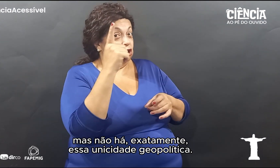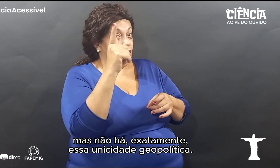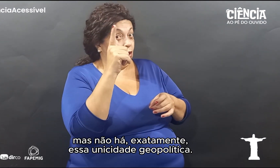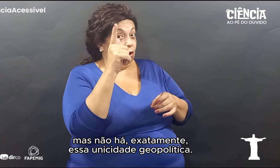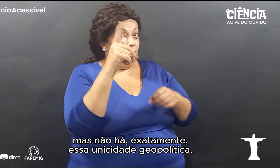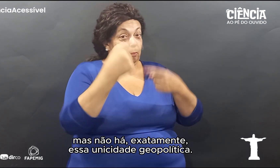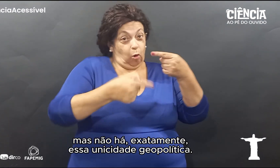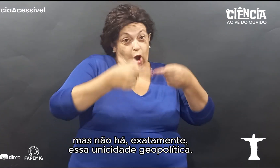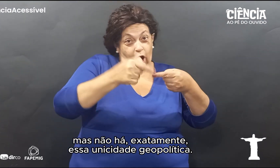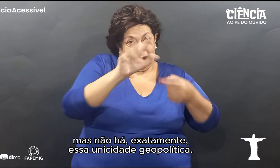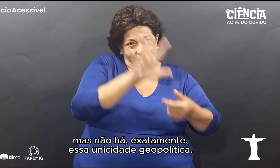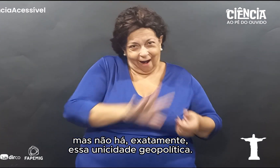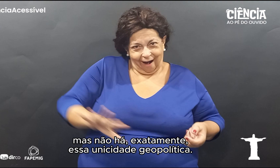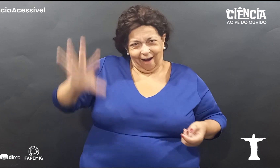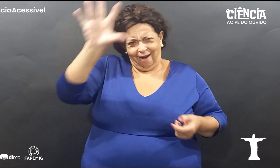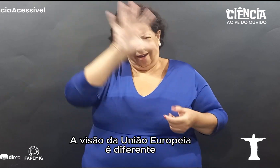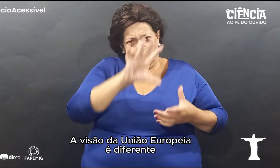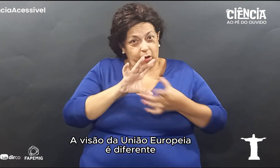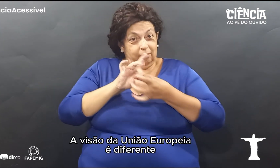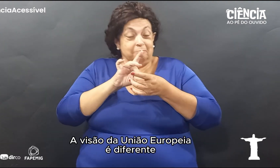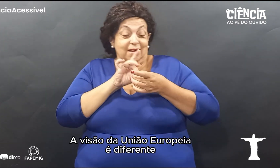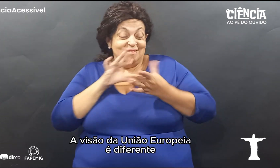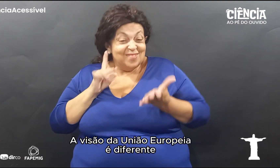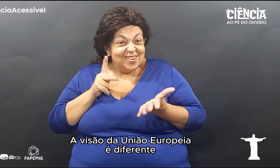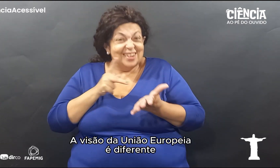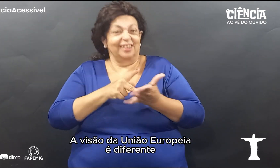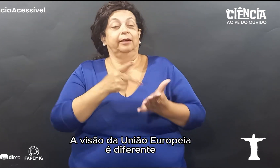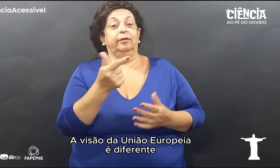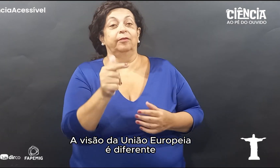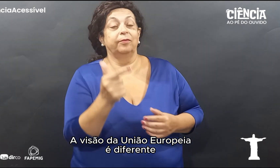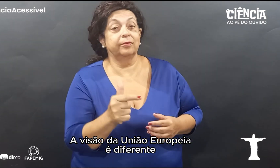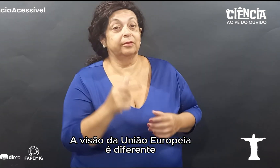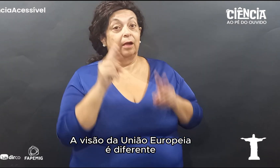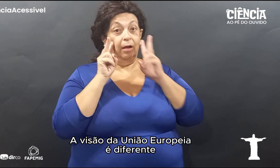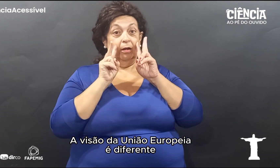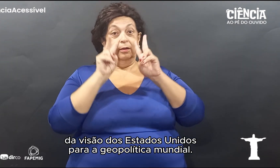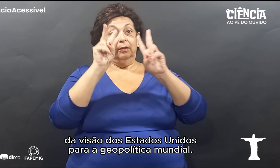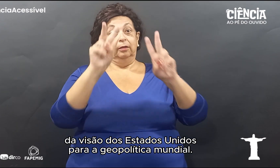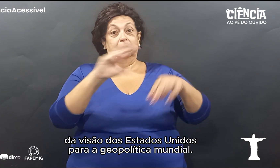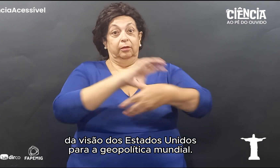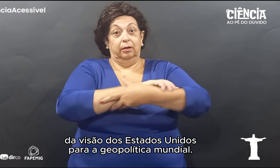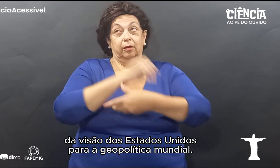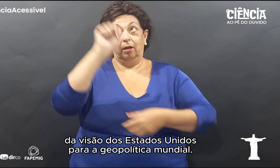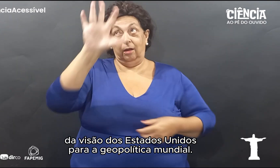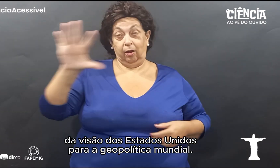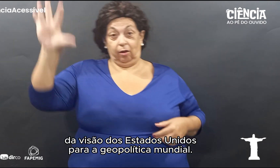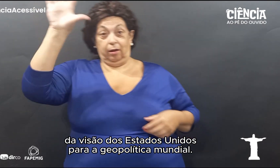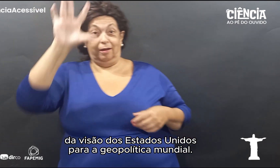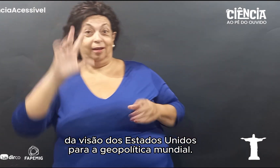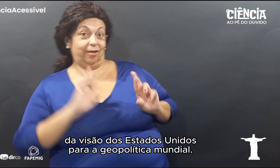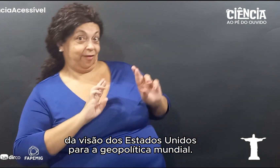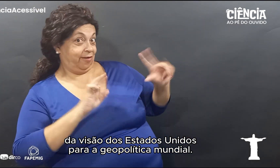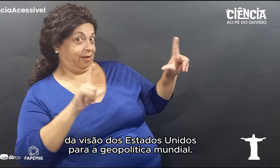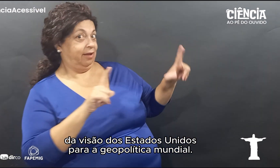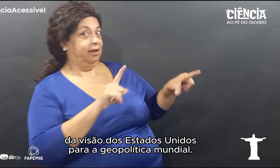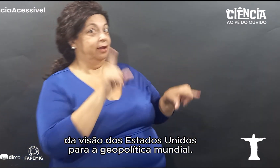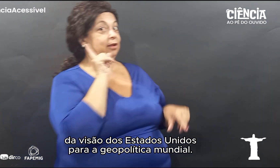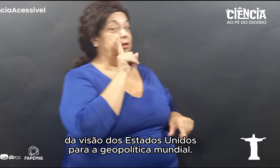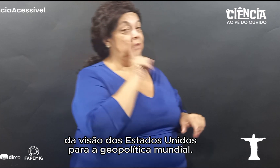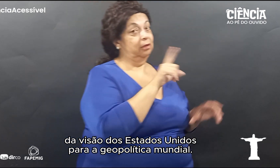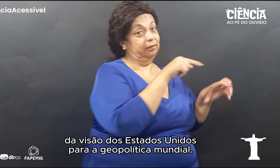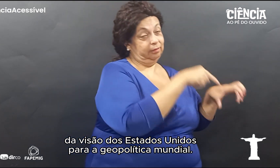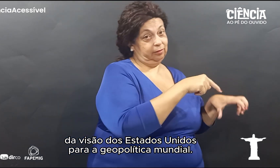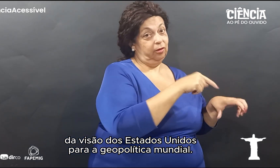essa unicidade geopolítica. A visão da União Europeia é diferente da visão dos Estados Unidos